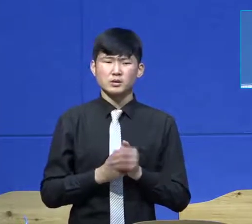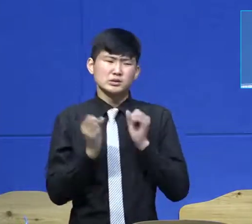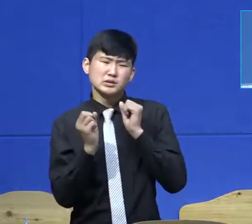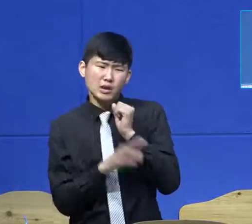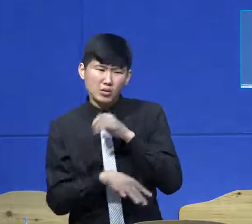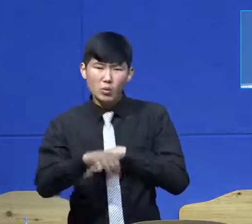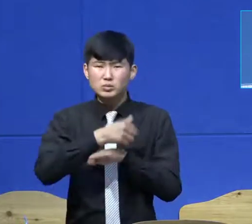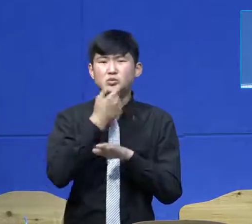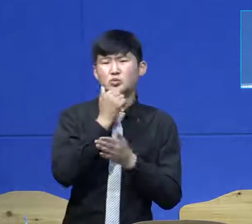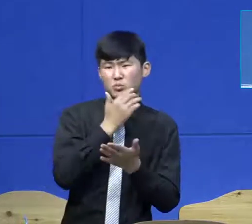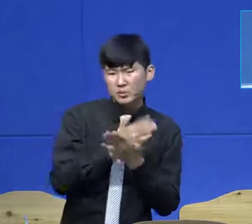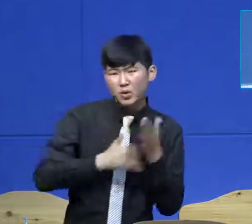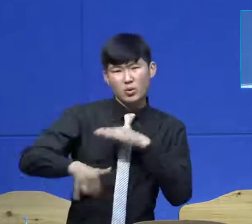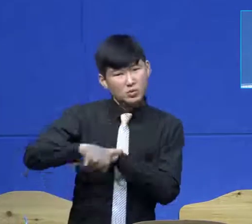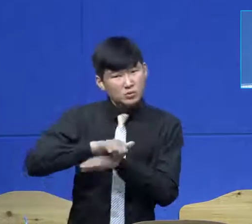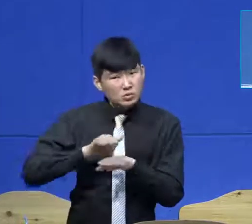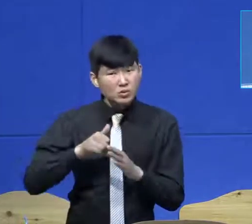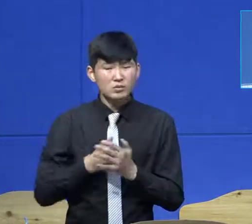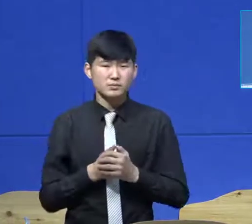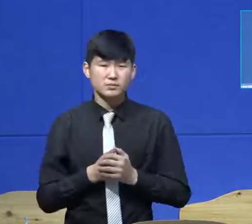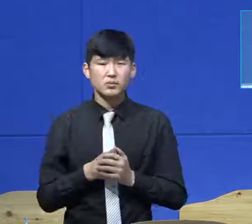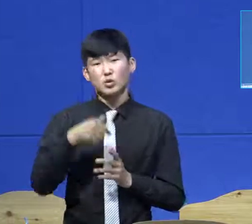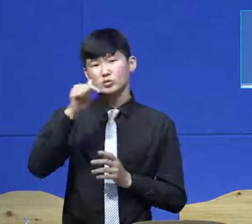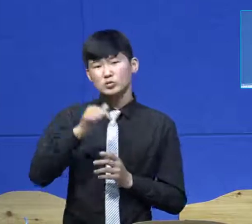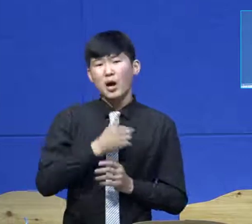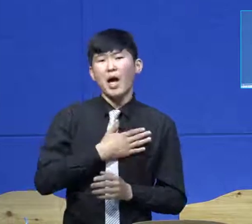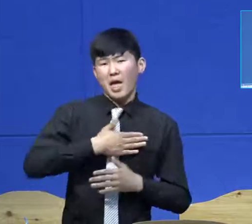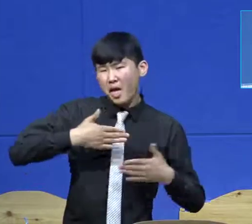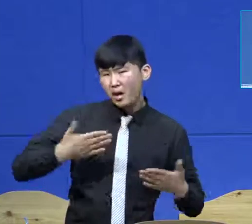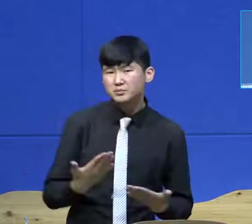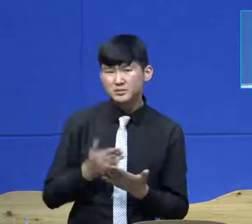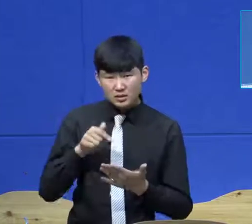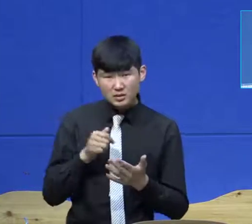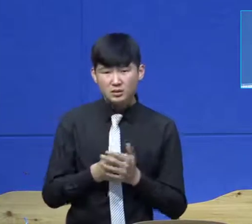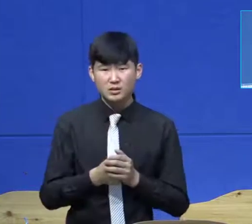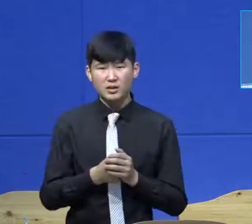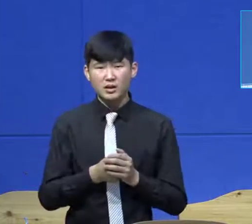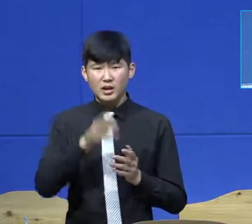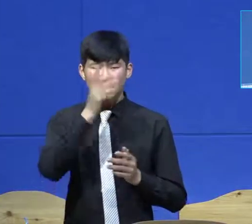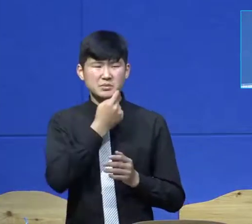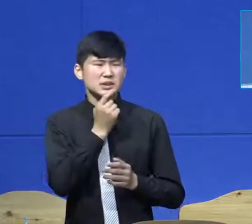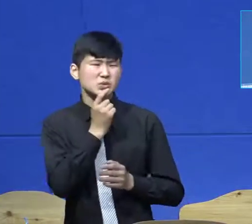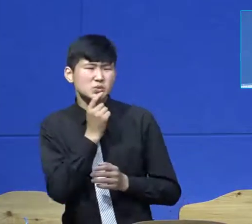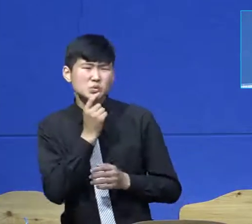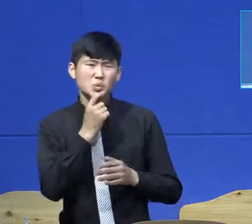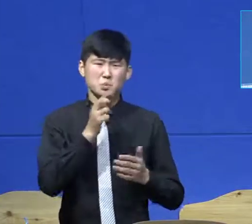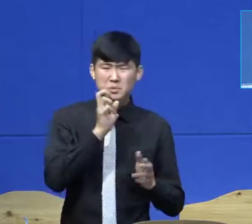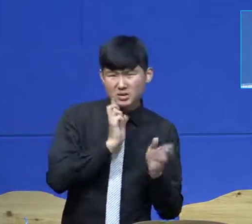улсууд хэцүү байгаа улсууд одоо амьдрал нь үнэхээр аж амьд ахуй амьдралын